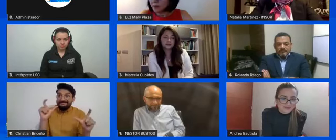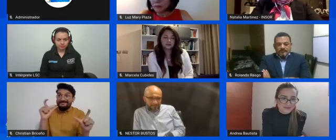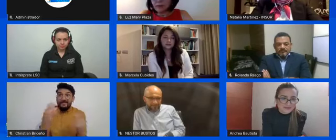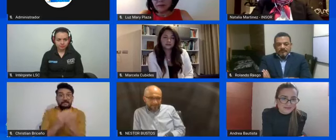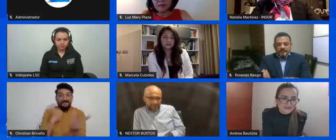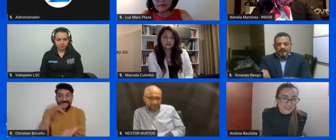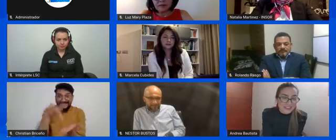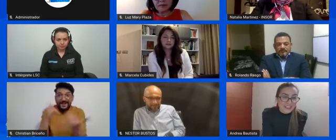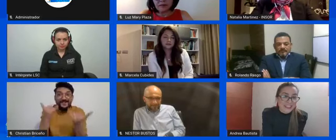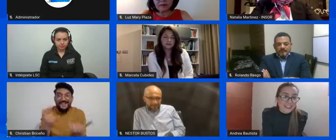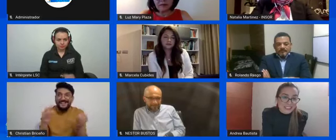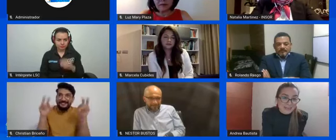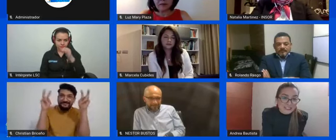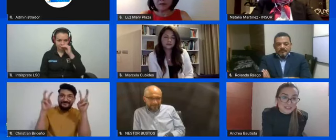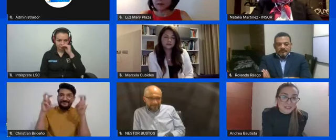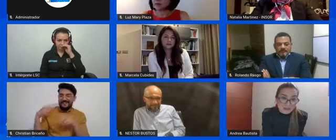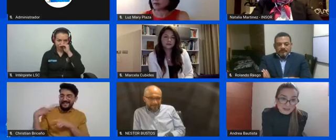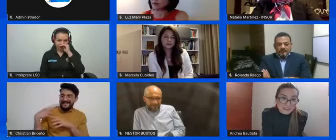nombre es Cristian.